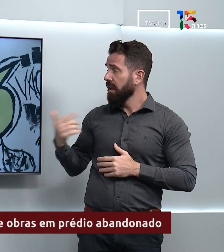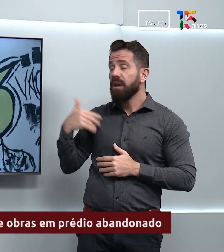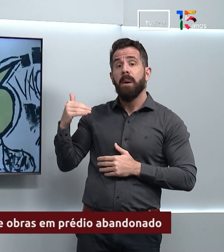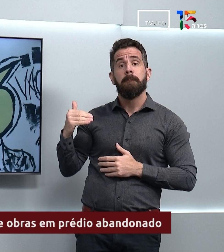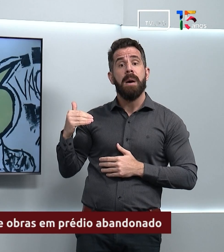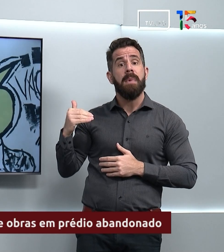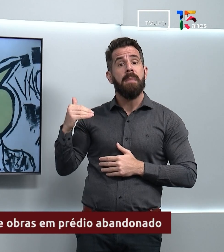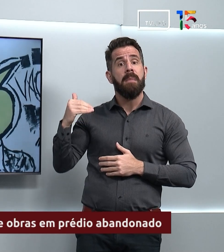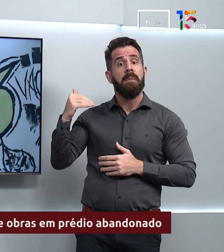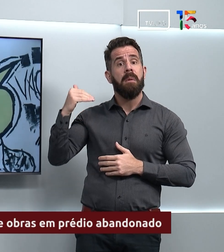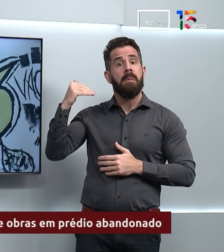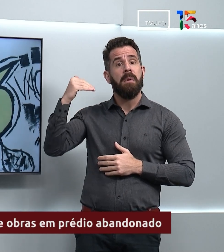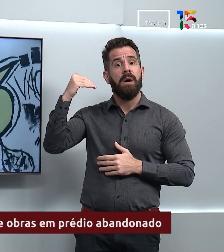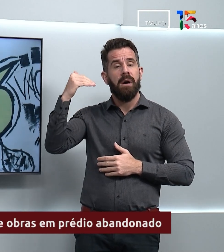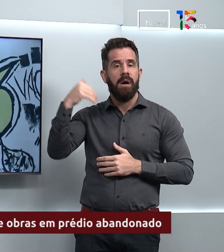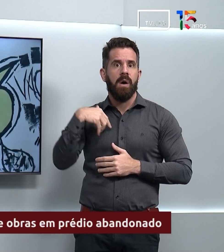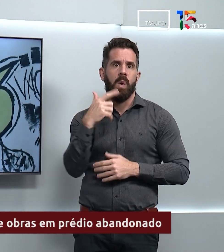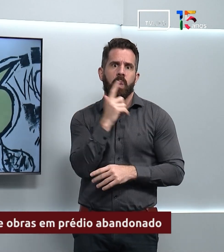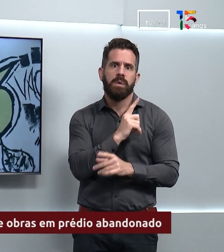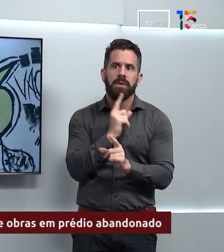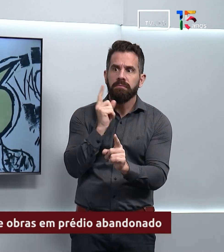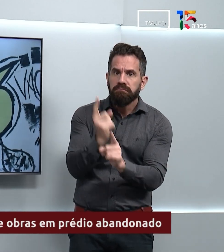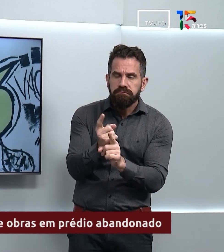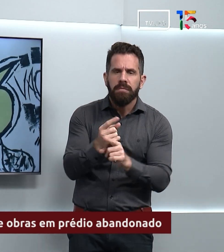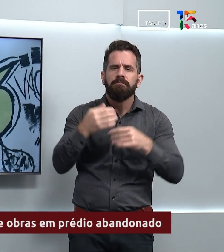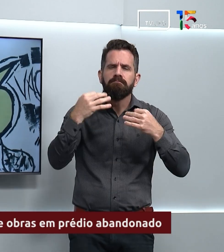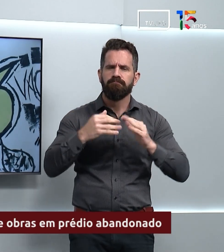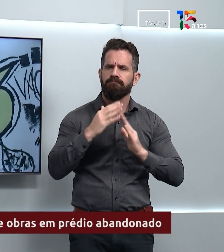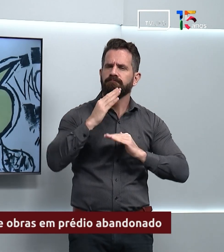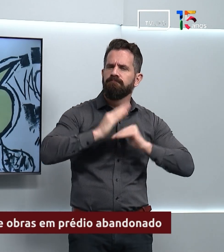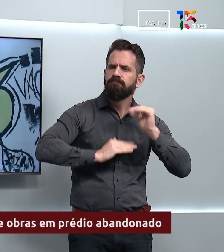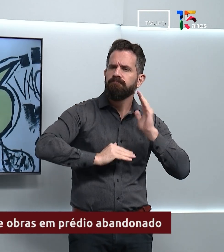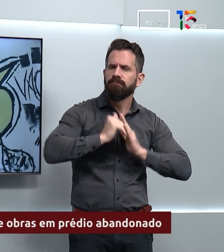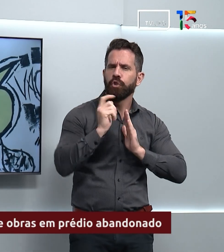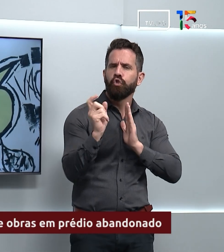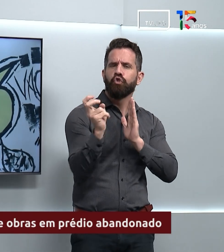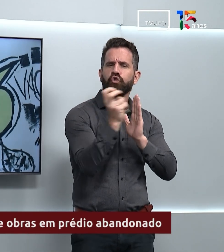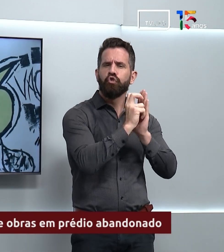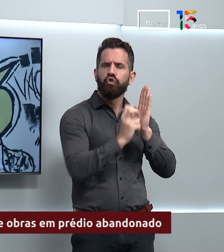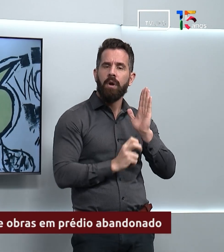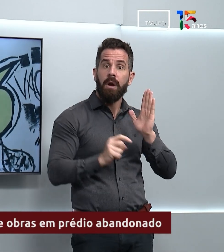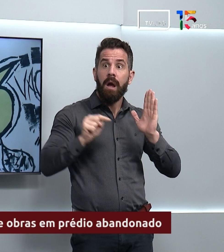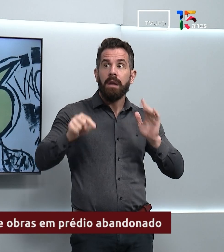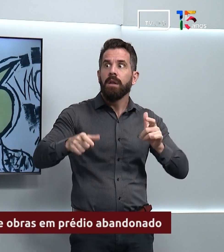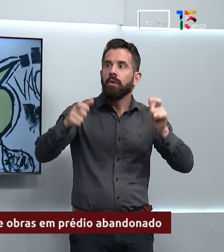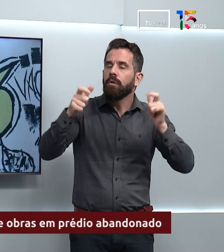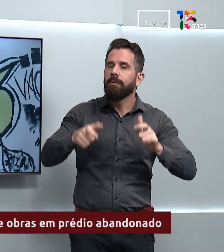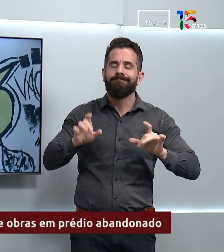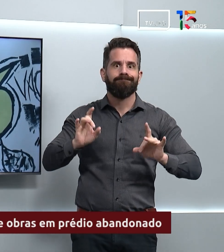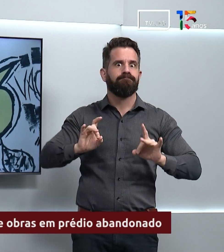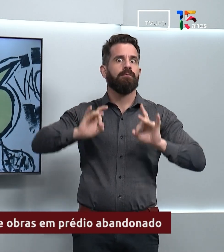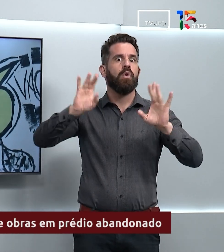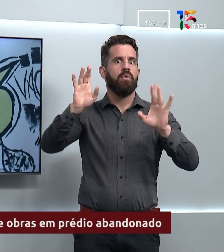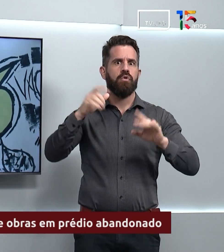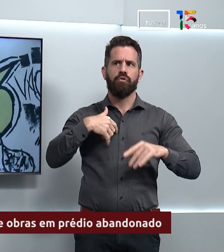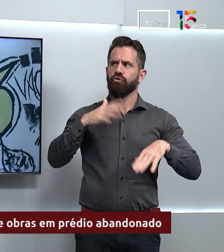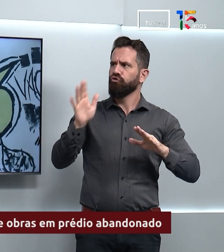crescendo, eu fui encontrando o grafite. Quando eu encontrei o grafite, mano, aqui virou um palácio pra mim, tá ligado? Acho que eu tenho mais